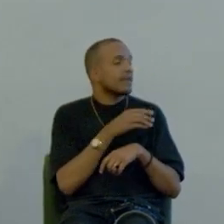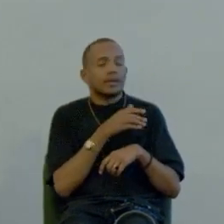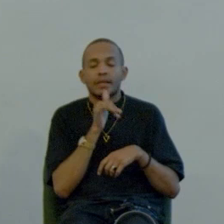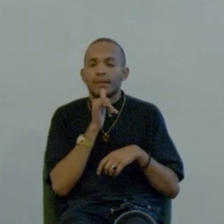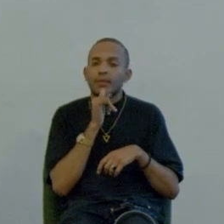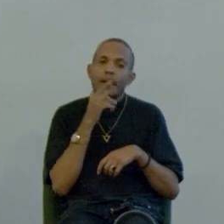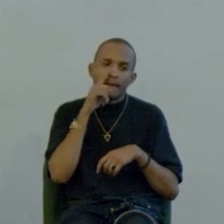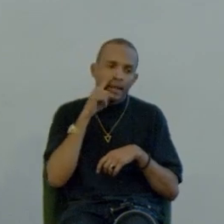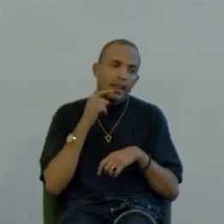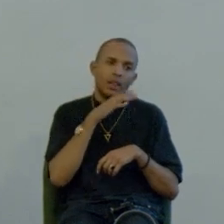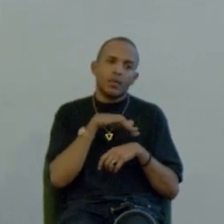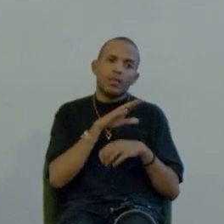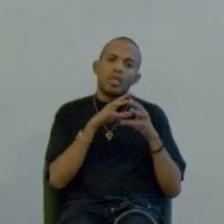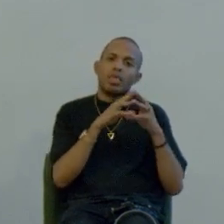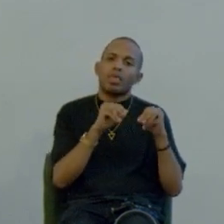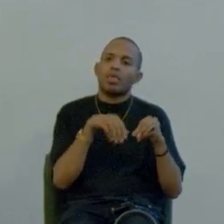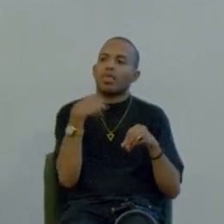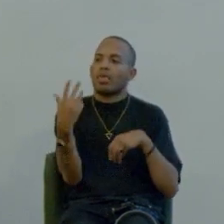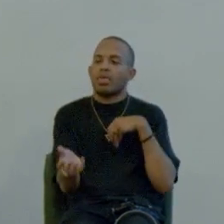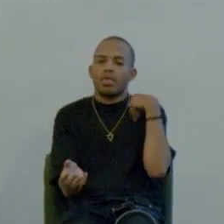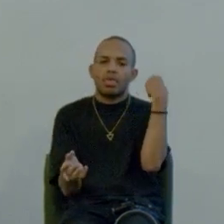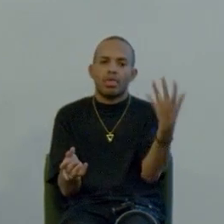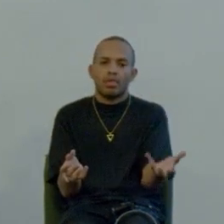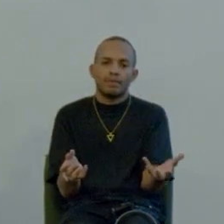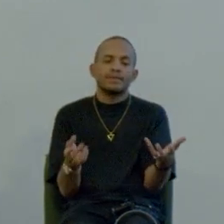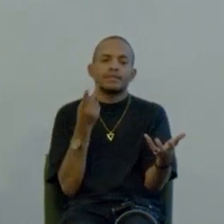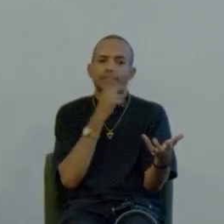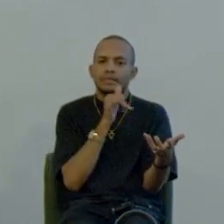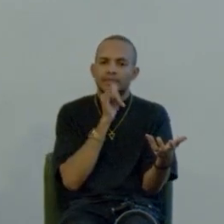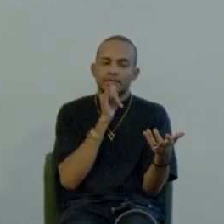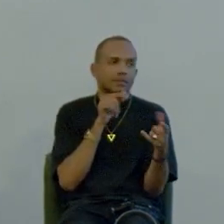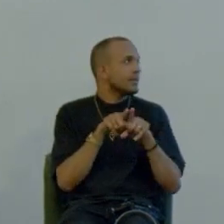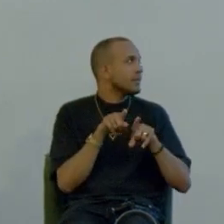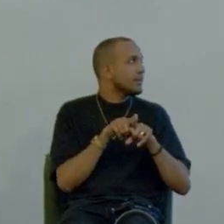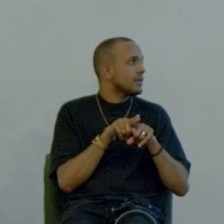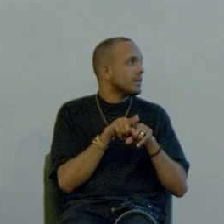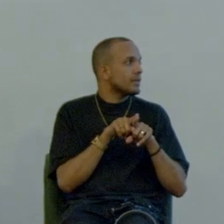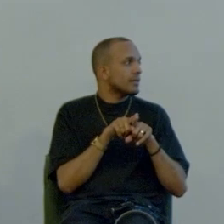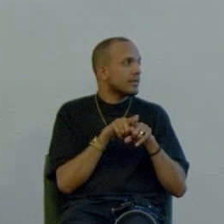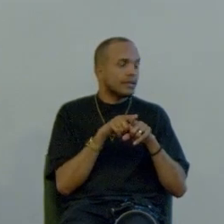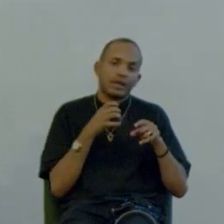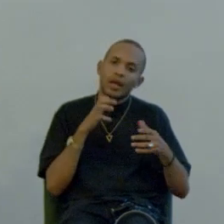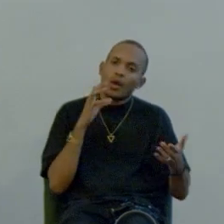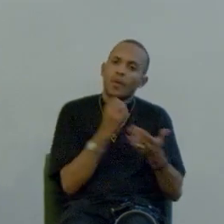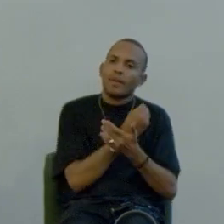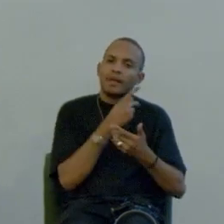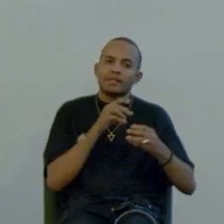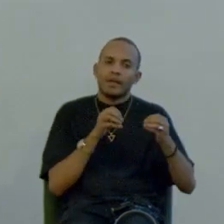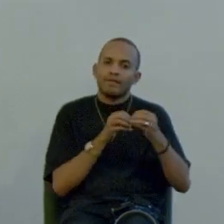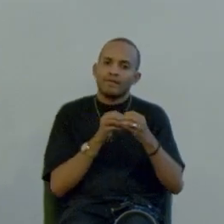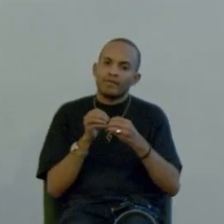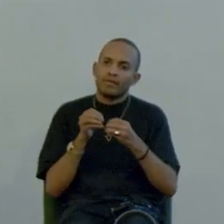amarelo aqui, são áreas que foram destruídas pelo desmatamento, né? Nesse caso aqui de Rondônia, foi um projeto político de ocupar essa fronteira por medo